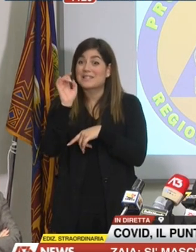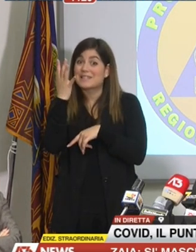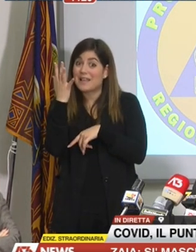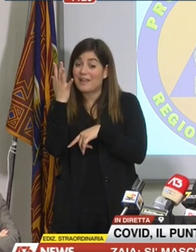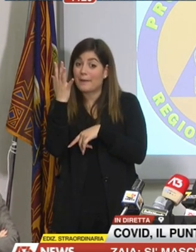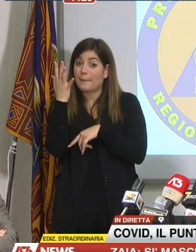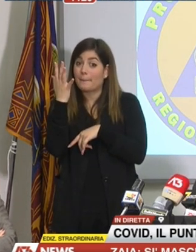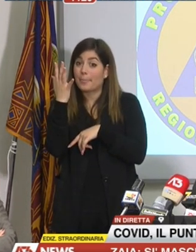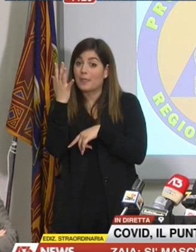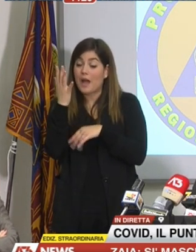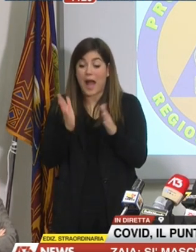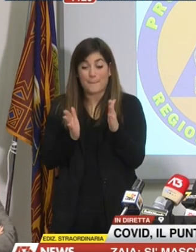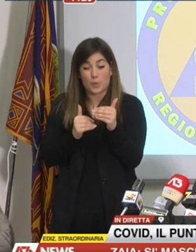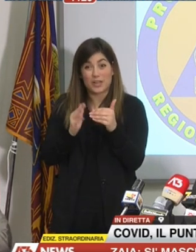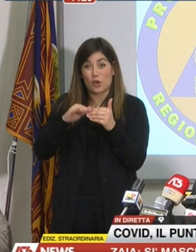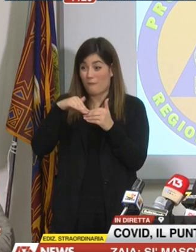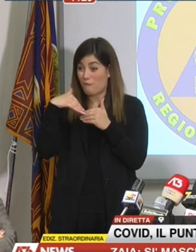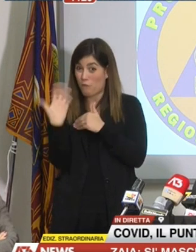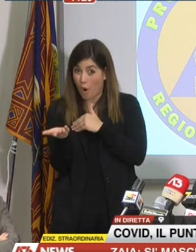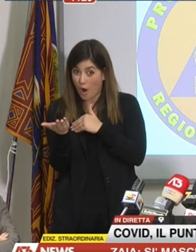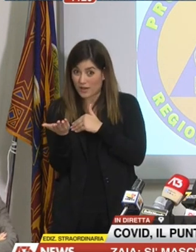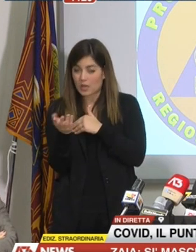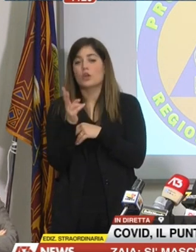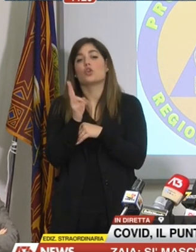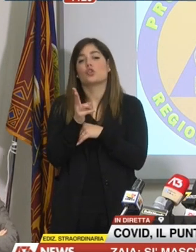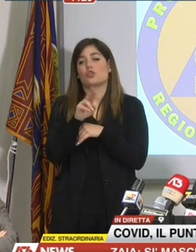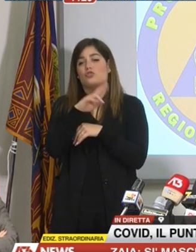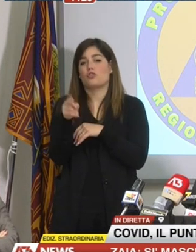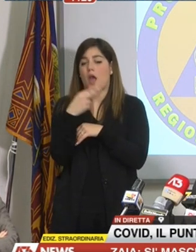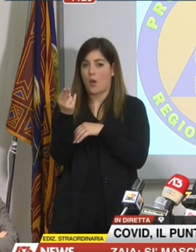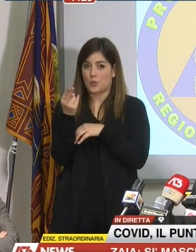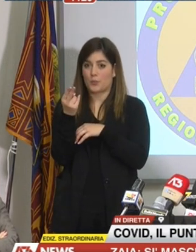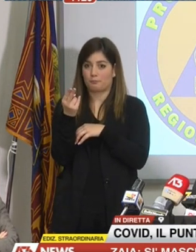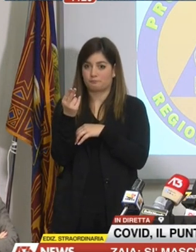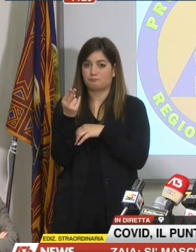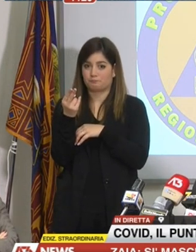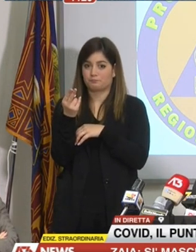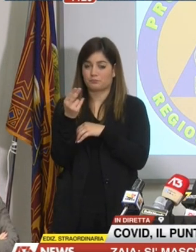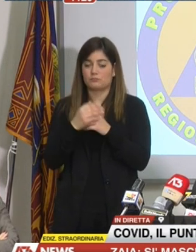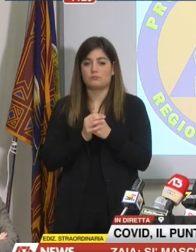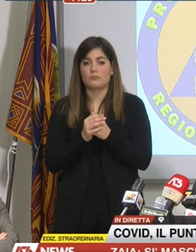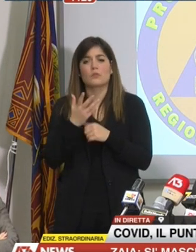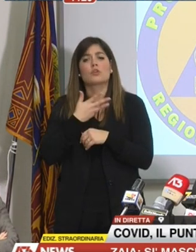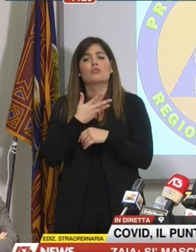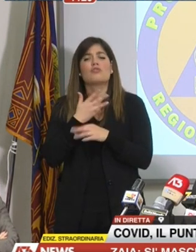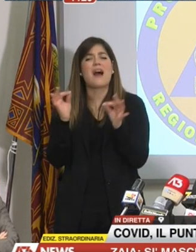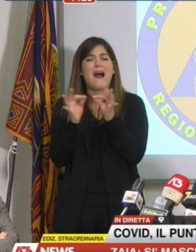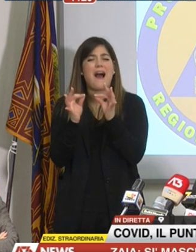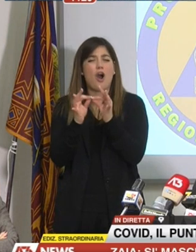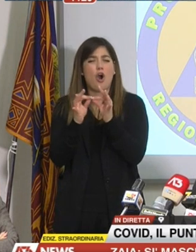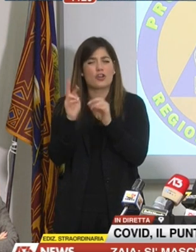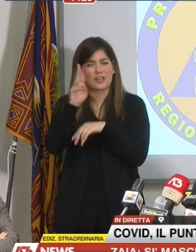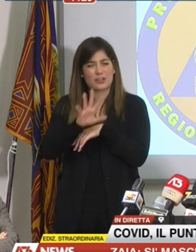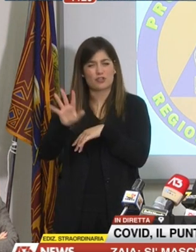fuori dal suo ambulatorio. In più prevede, in virtù di un accordo anche regionale, indennità